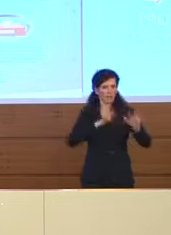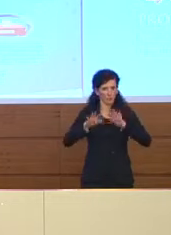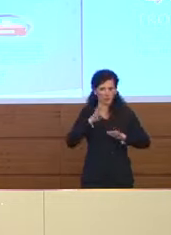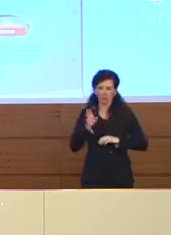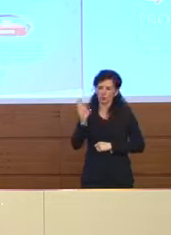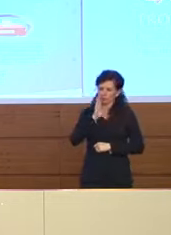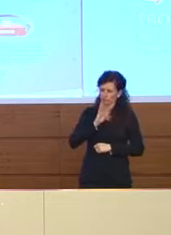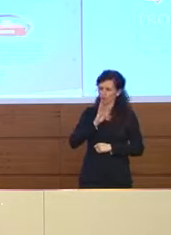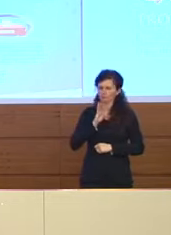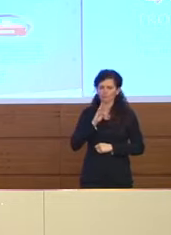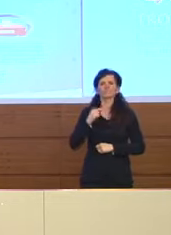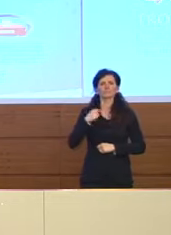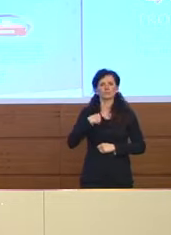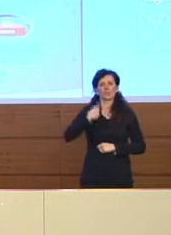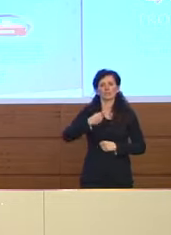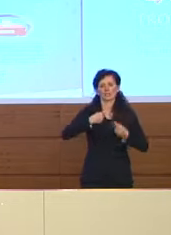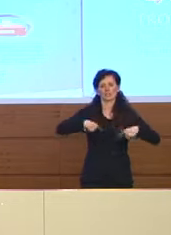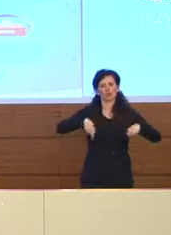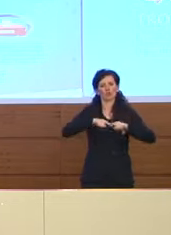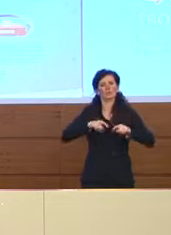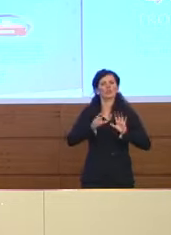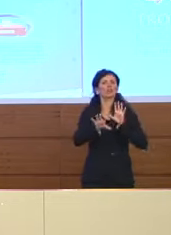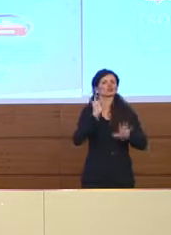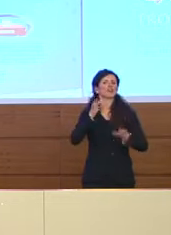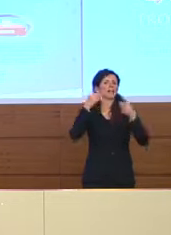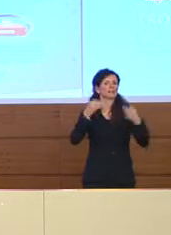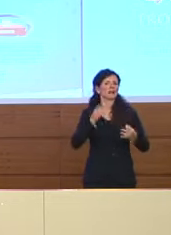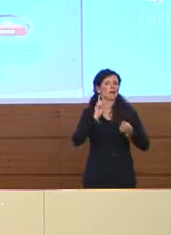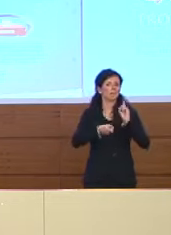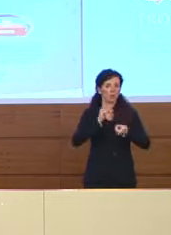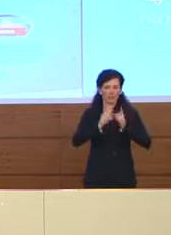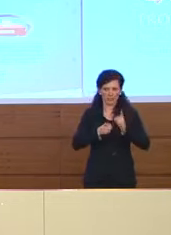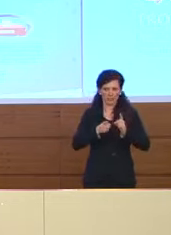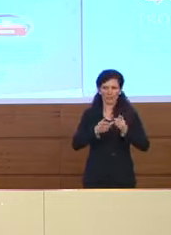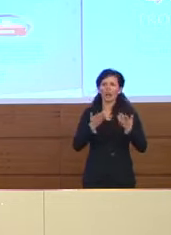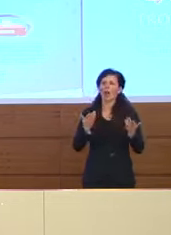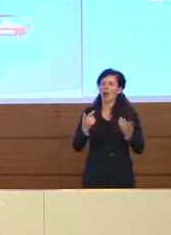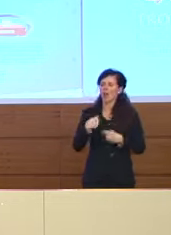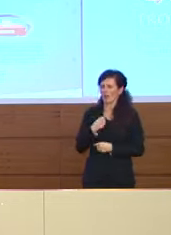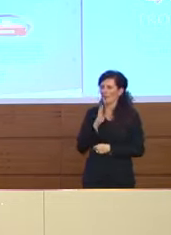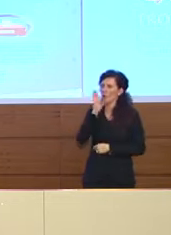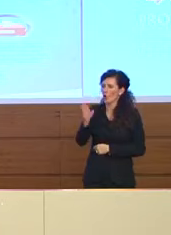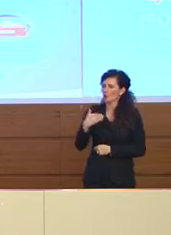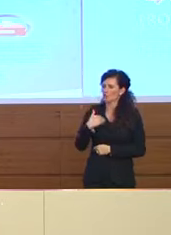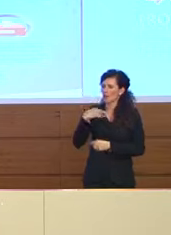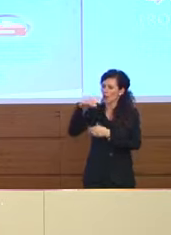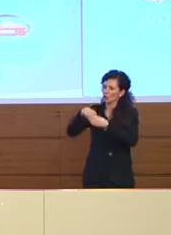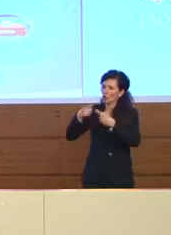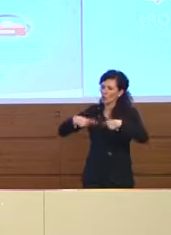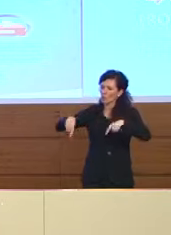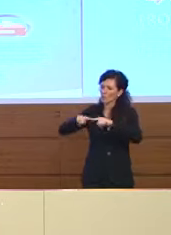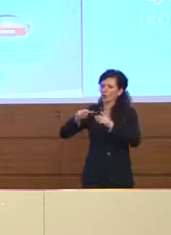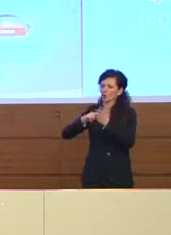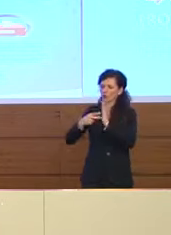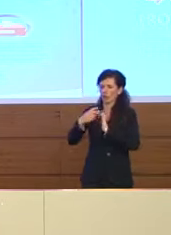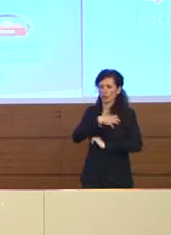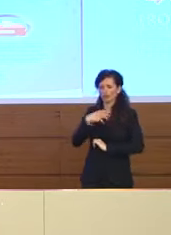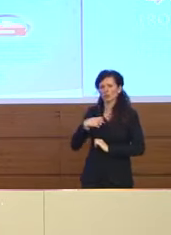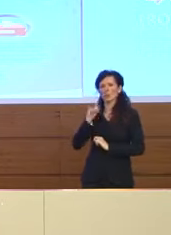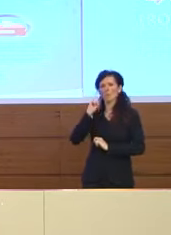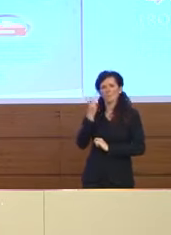forse a quel punto era opportuno innestare nel comitato tecnico scientifico delle professionalità altre uno psicologo un sociologo uno statistico